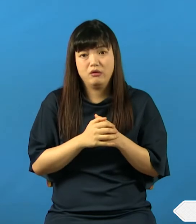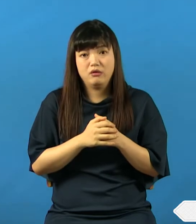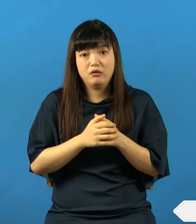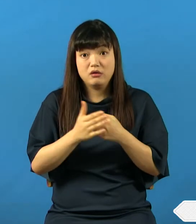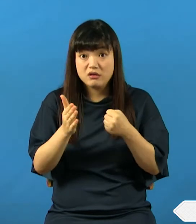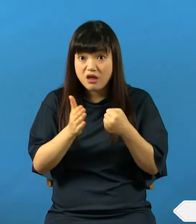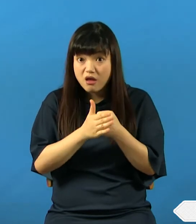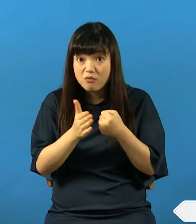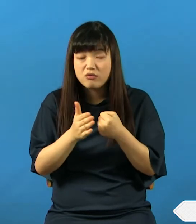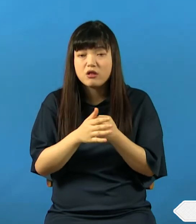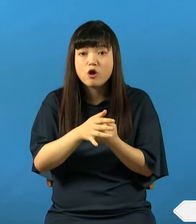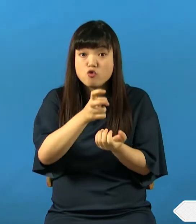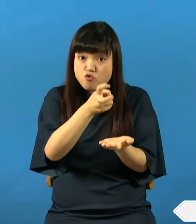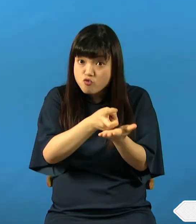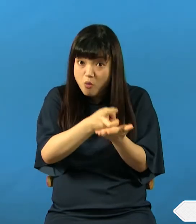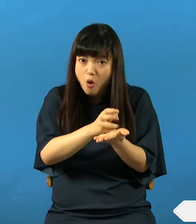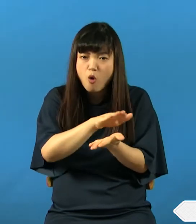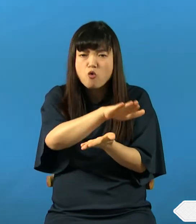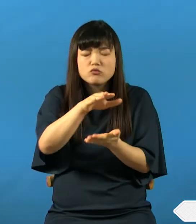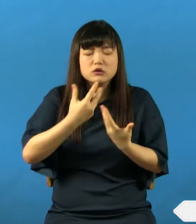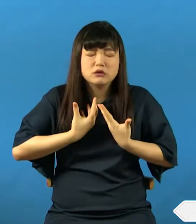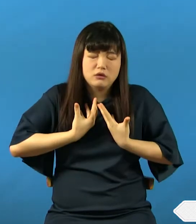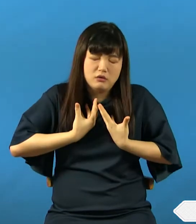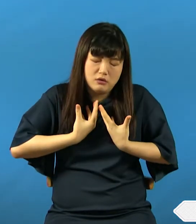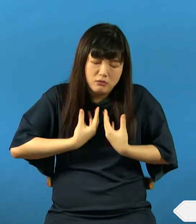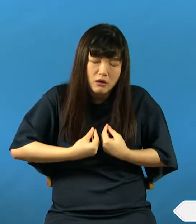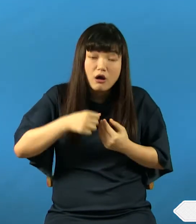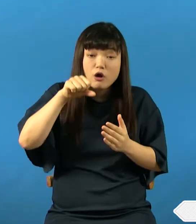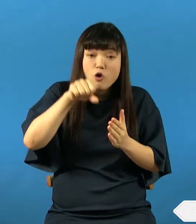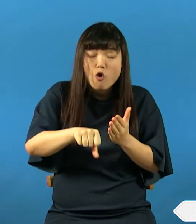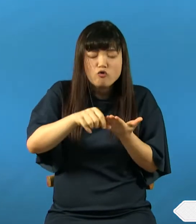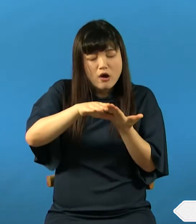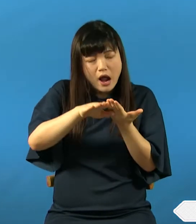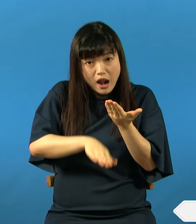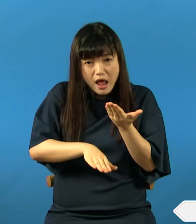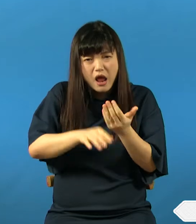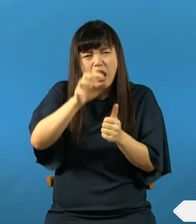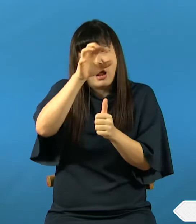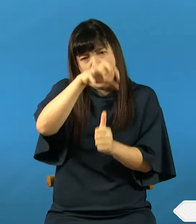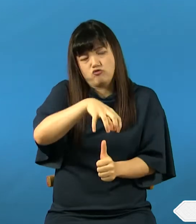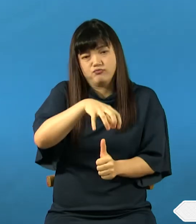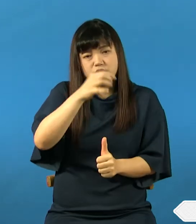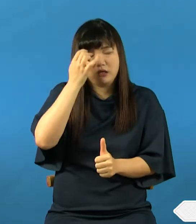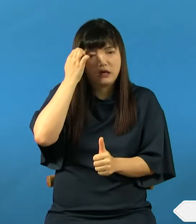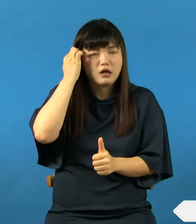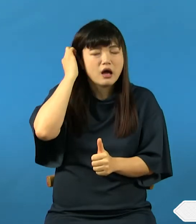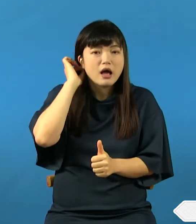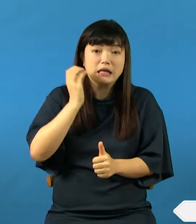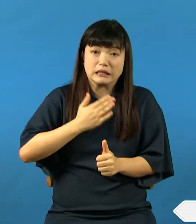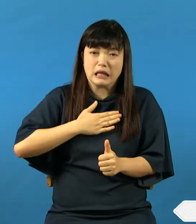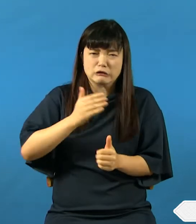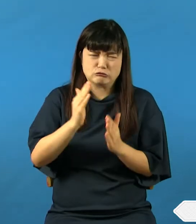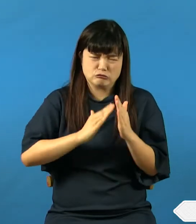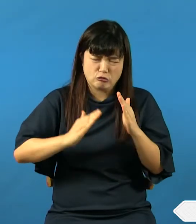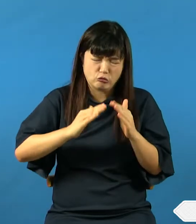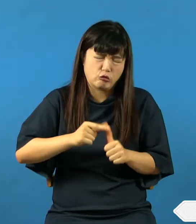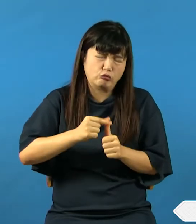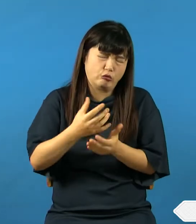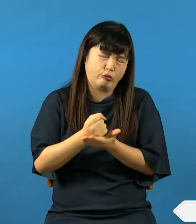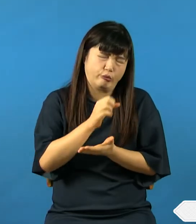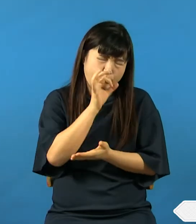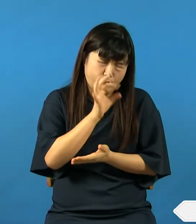일입니다. 그래서 율법은 우리를 절망과 저주 아래 가두는 것입니다. 나는